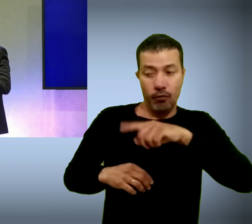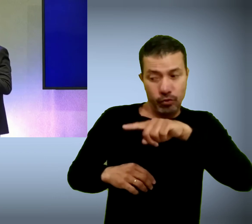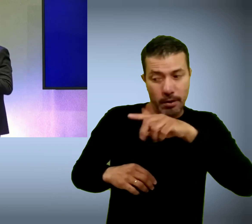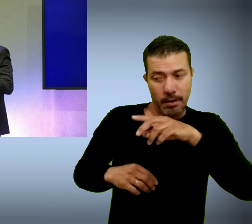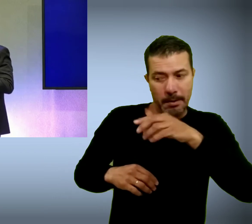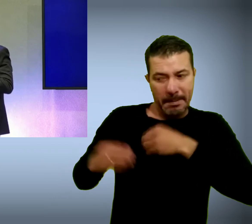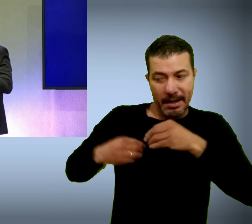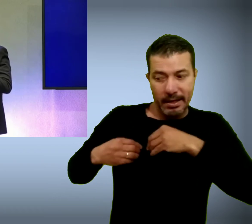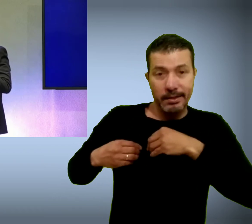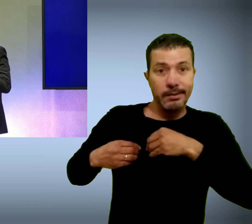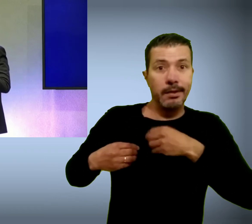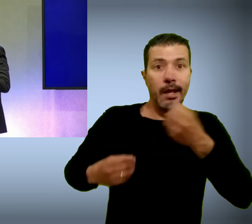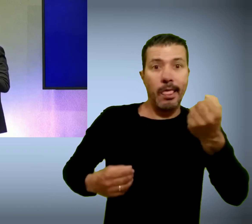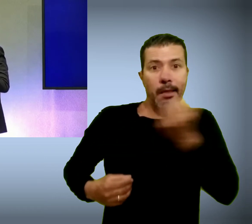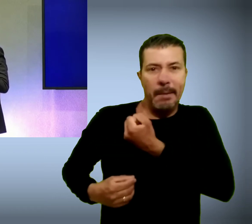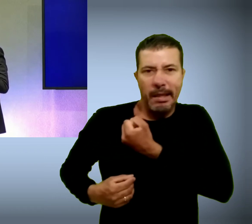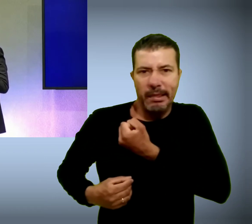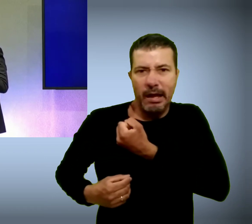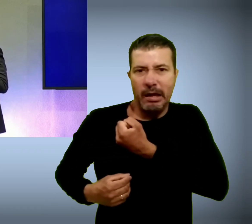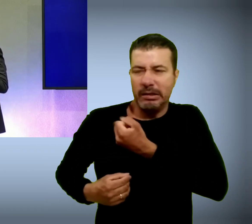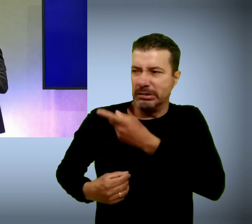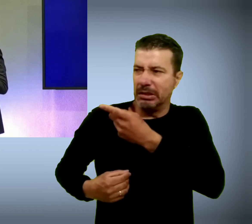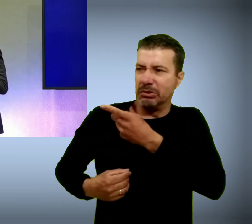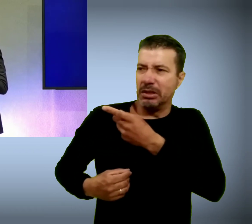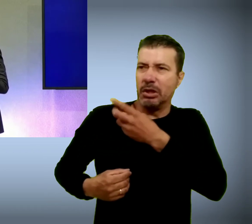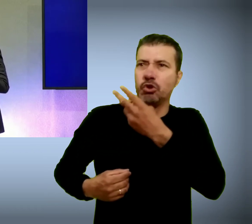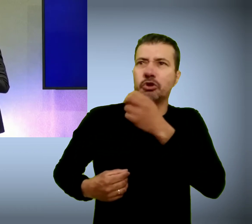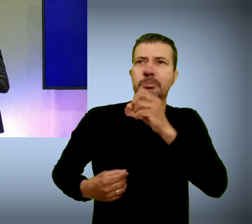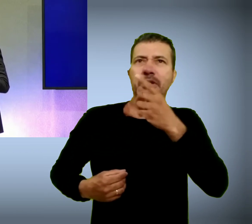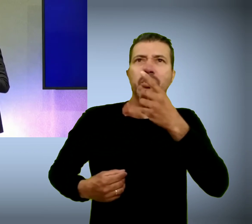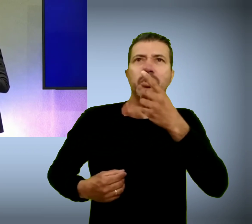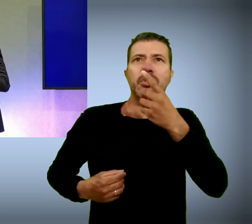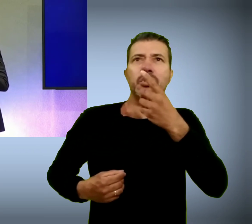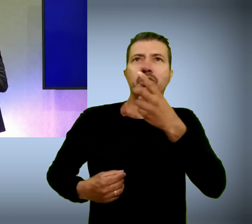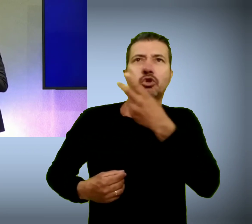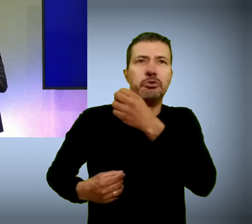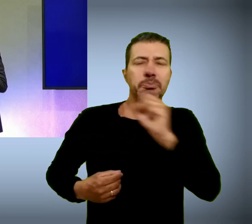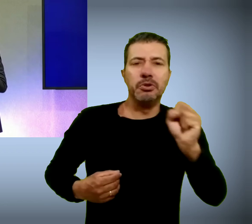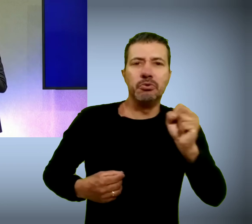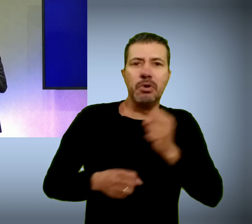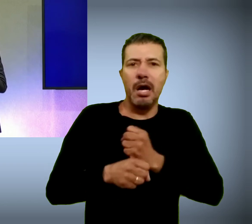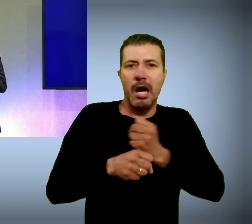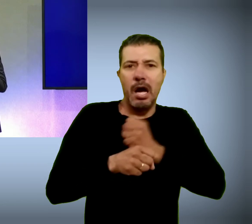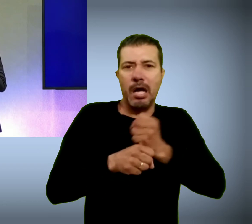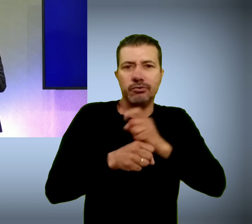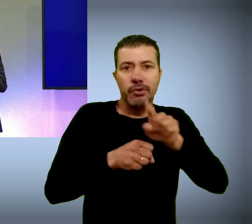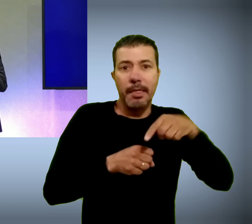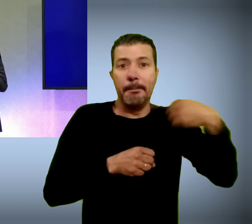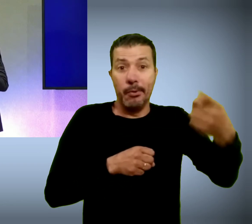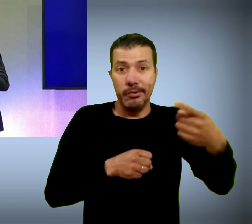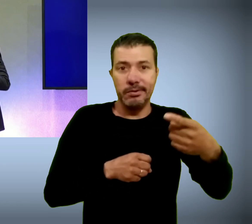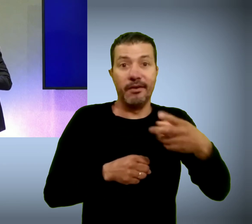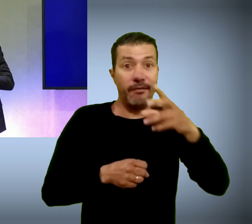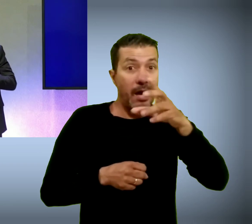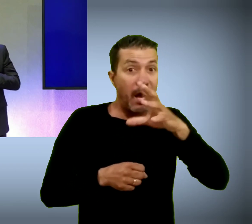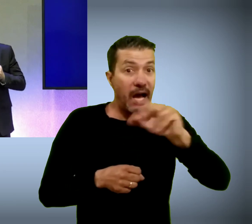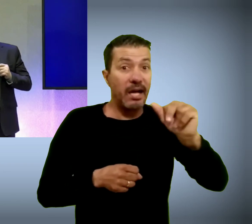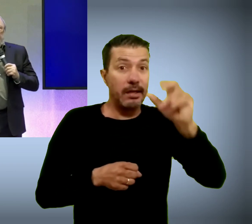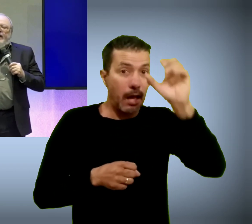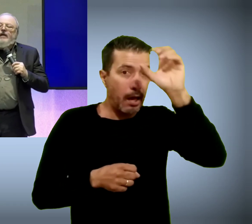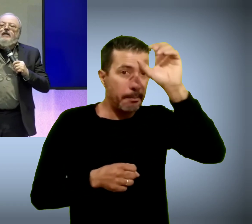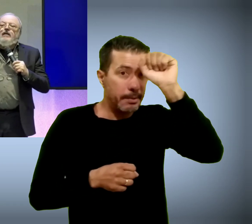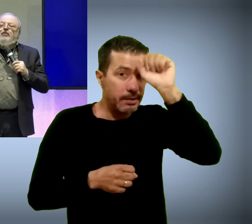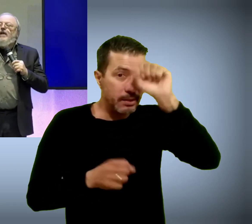não matarás? Não foi dado só lá no Sinai, 2.500 anos depois? Como é que já está aqui? Então nós vamos começar a aprender,